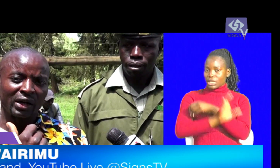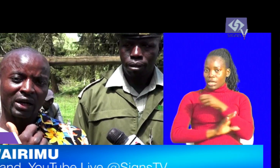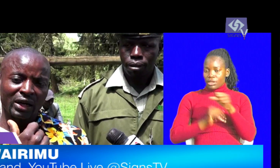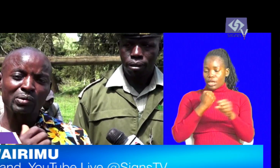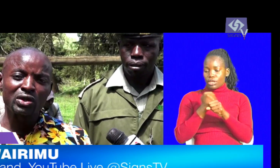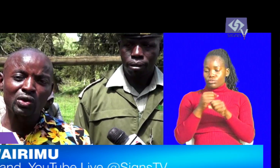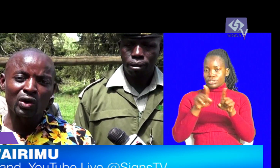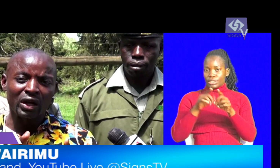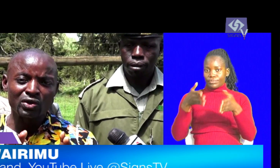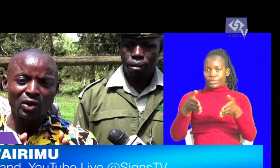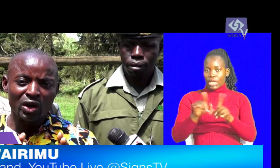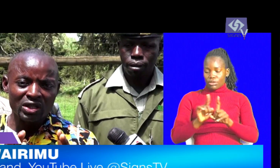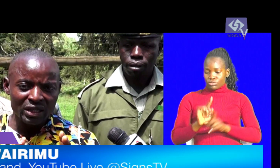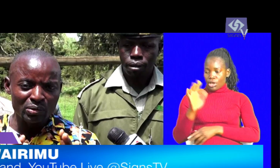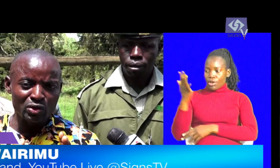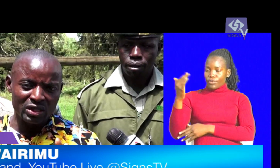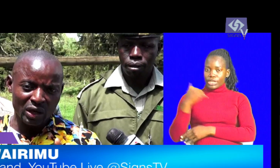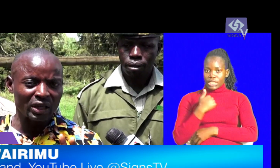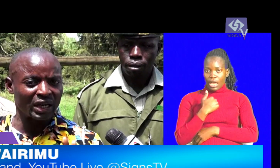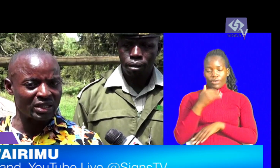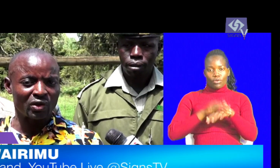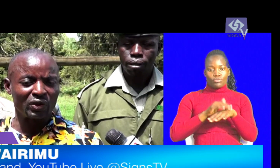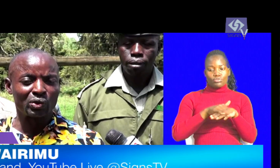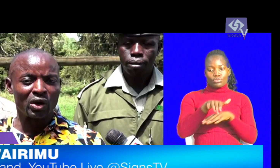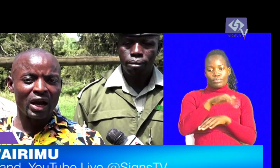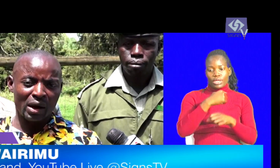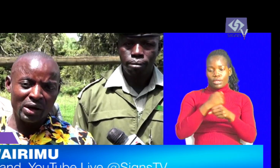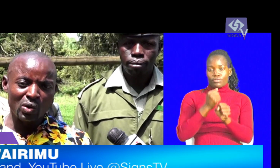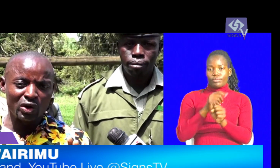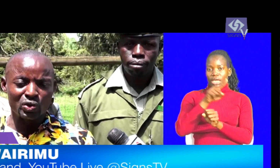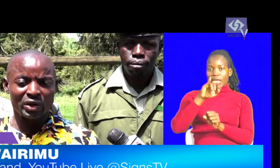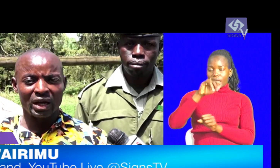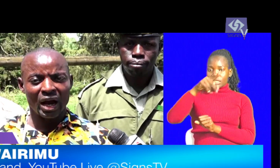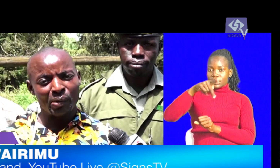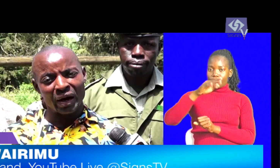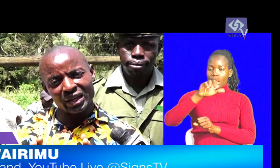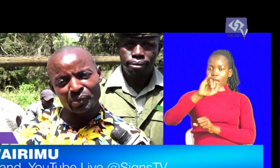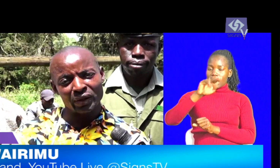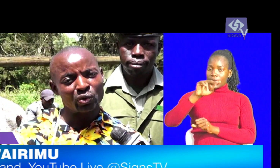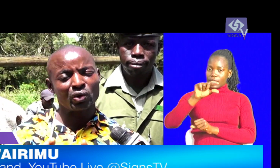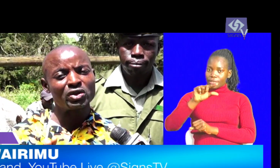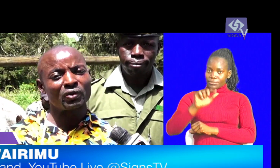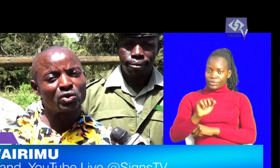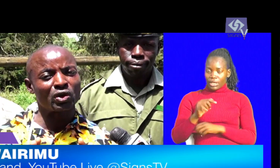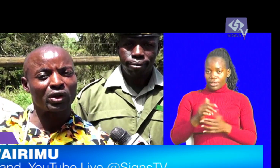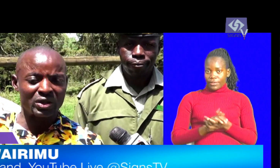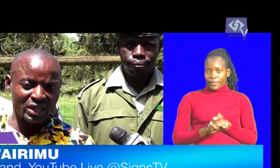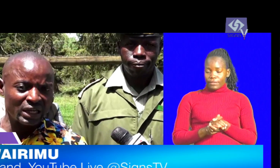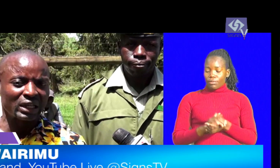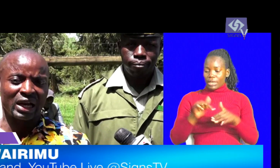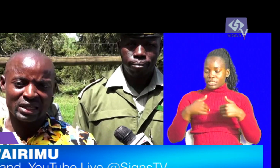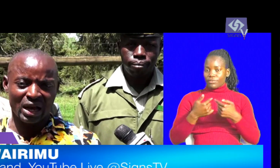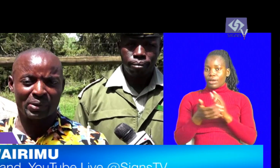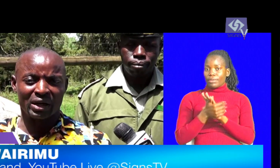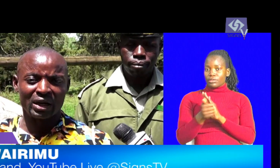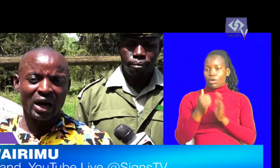Na hii msitu iko na hizo site mzuri za kutengeneza hizo vitu. Kama ni world swing, I'm an expert hizo vitu zote unasikia nikitanja hapa.